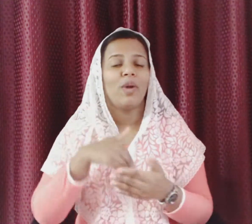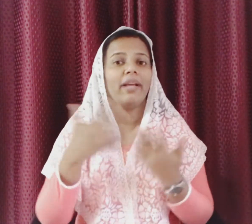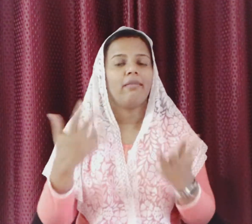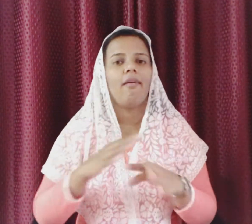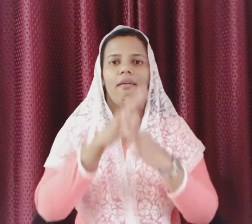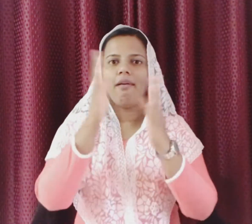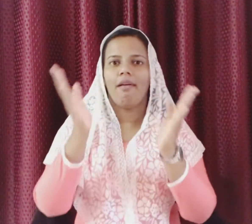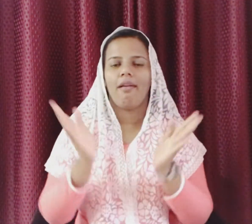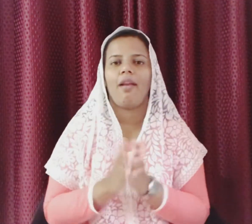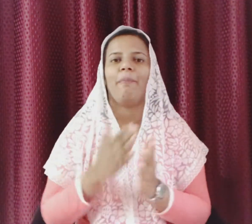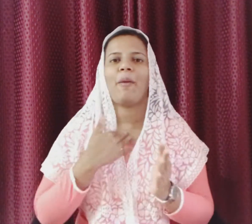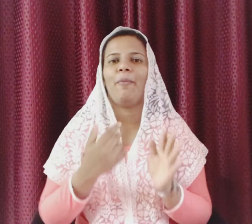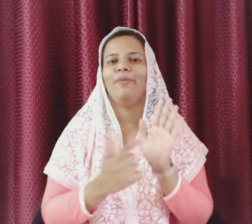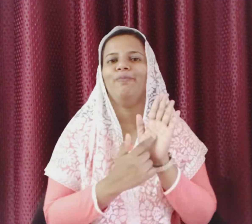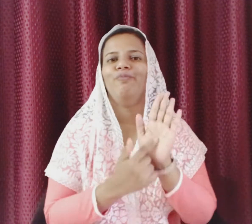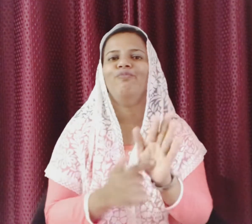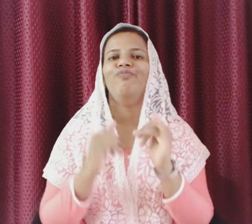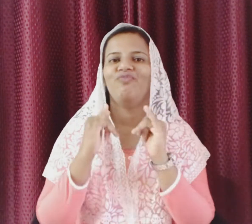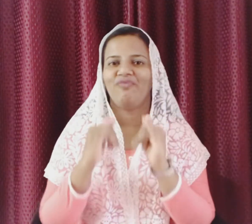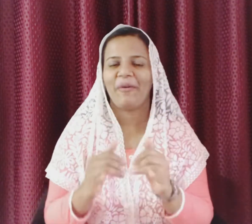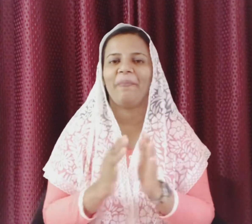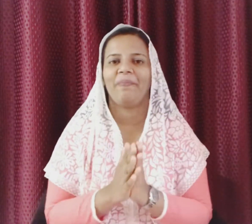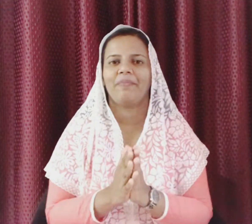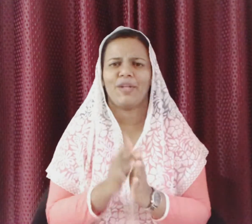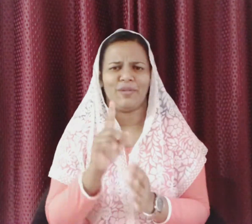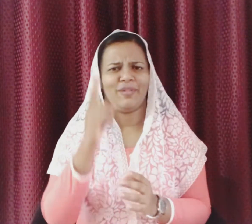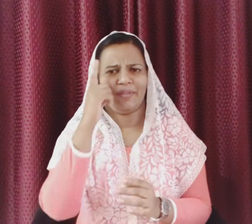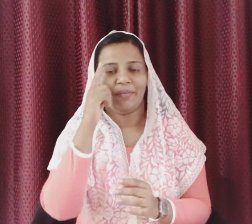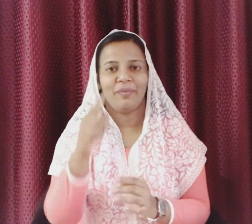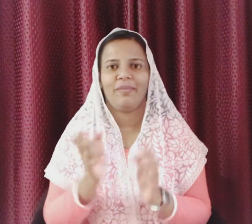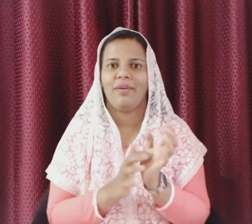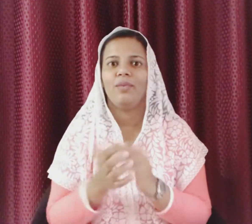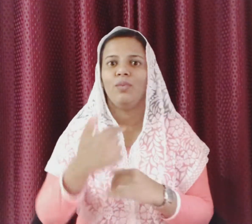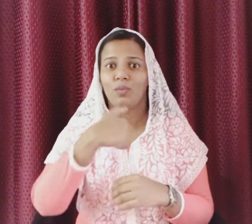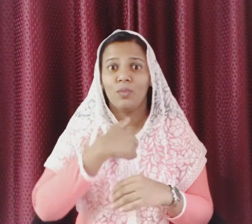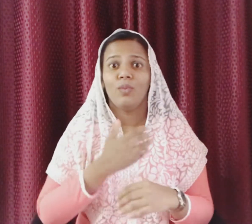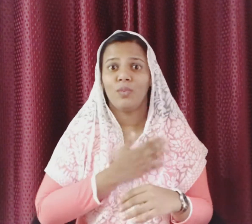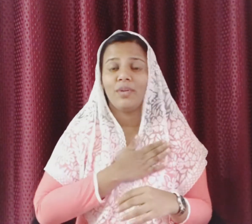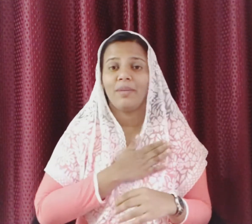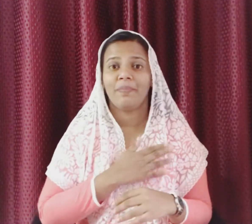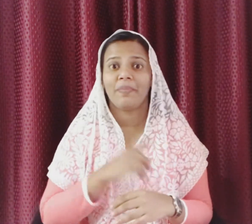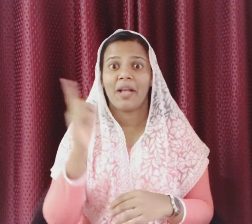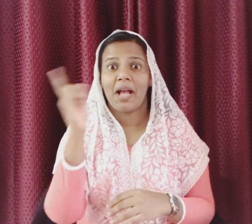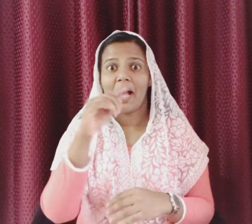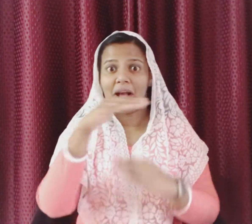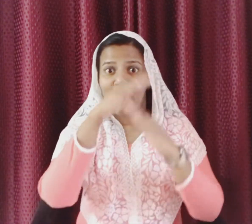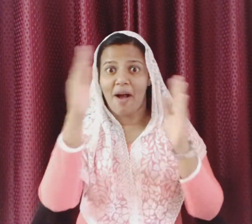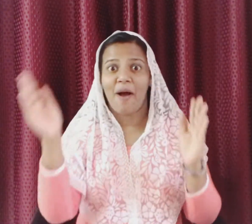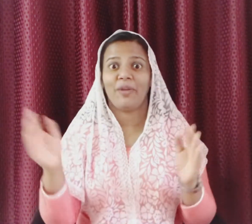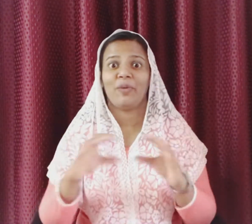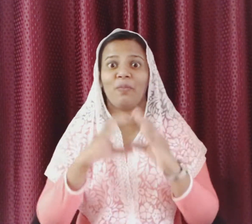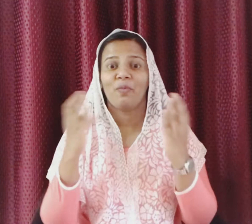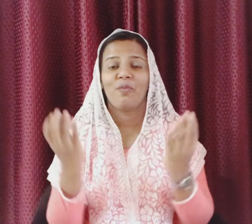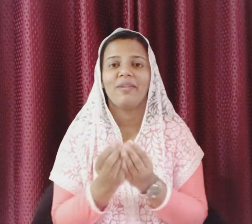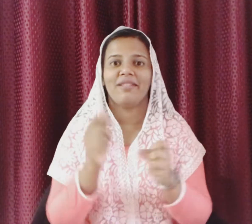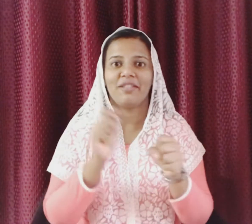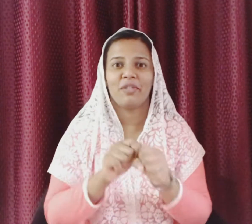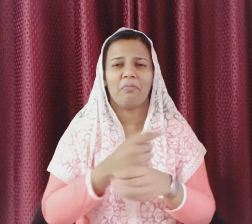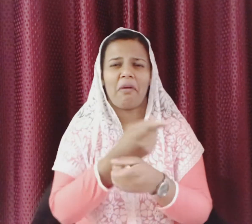നിങ്ങളിലൂടെ വെളിപ്പെടാൻ ഇടവരും. ഒന്ന് ചിന്തിച്ച് നോക്കി, ഈ കർത്താവ് നമ്മുടെ ഉള്ളിലിരിക്കുക. അവൻ ആകാശവും ഭൂമിയും ഉണ്ടാക്കിയ ദൈവം, സകലത്തിൻ്റെ